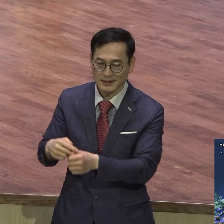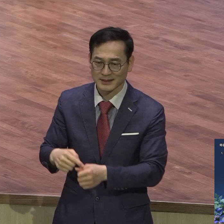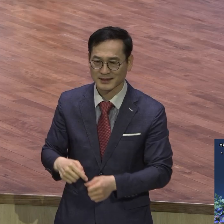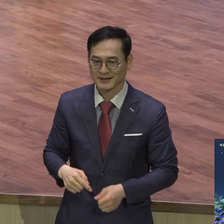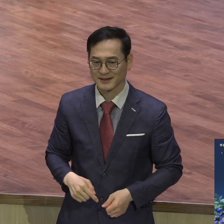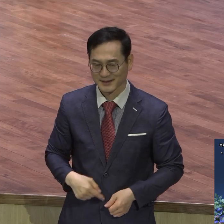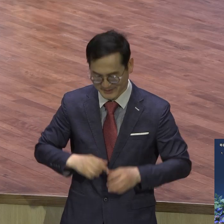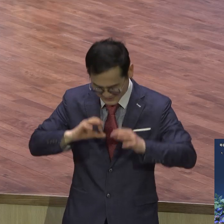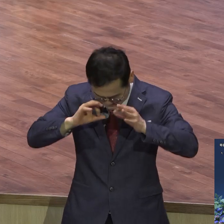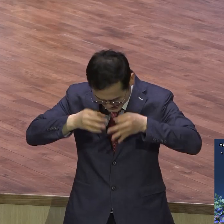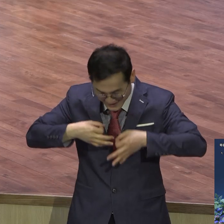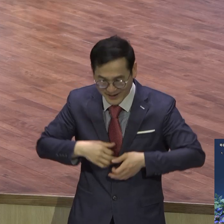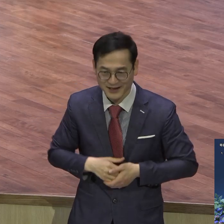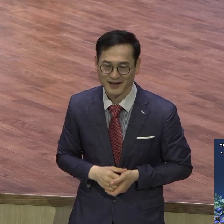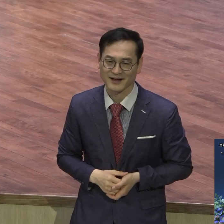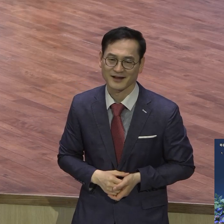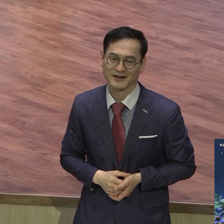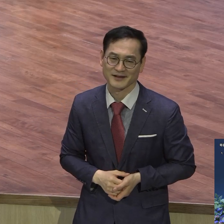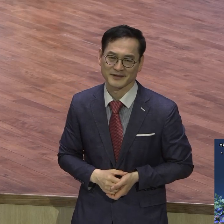말도 안 소리를